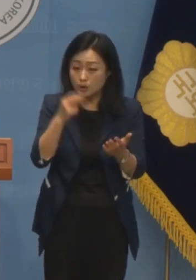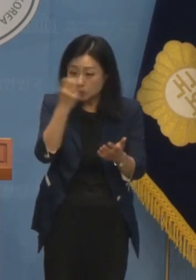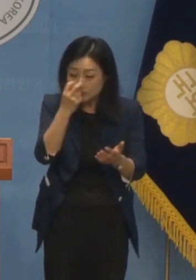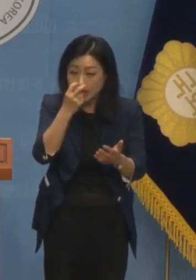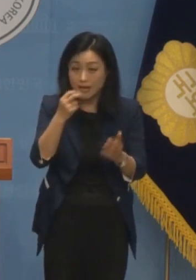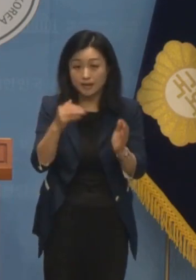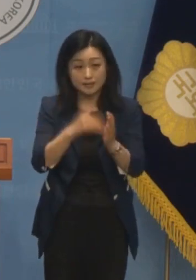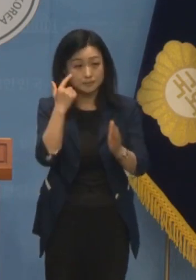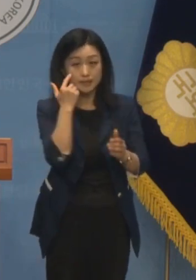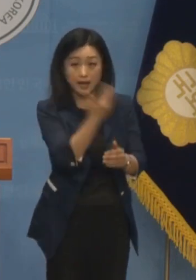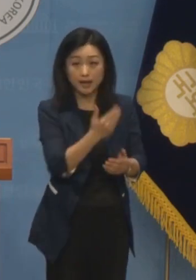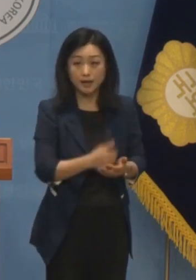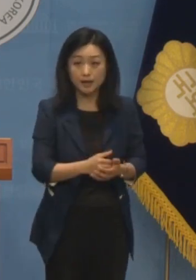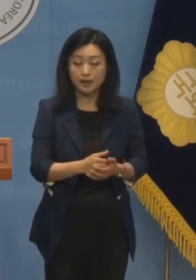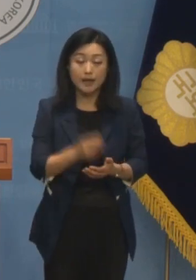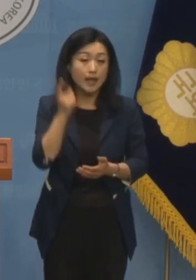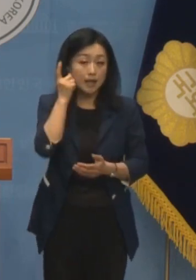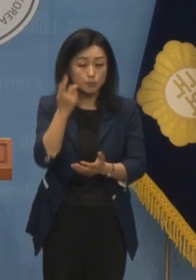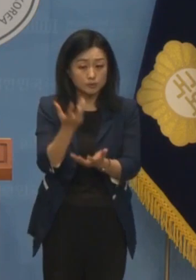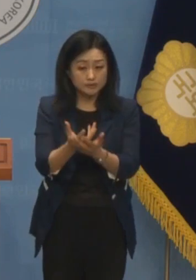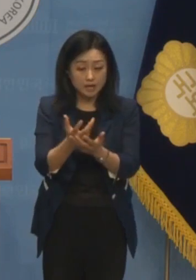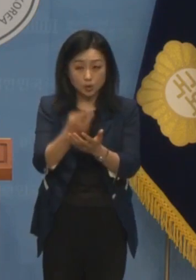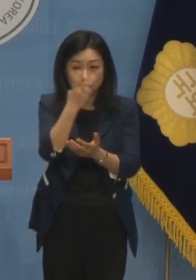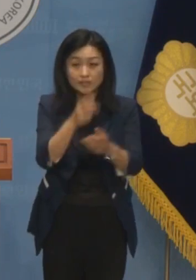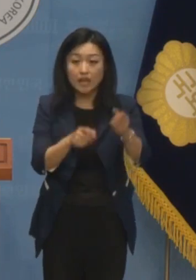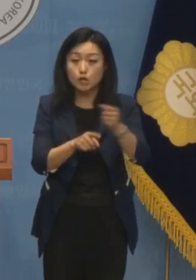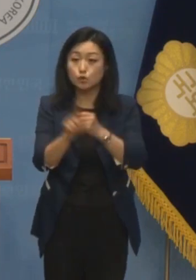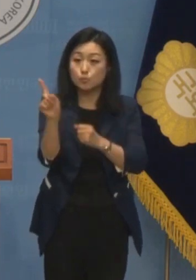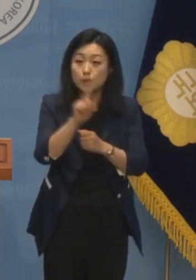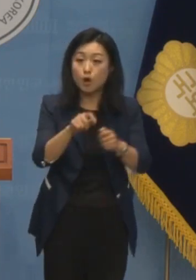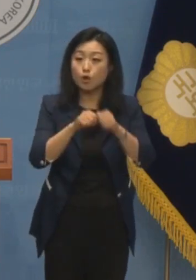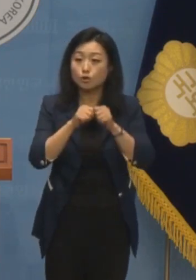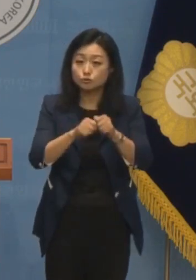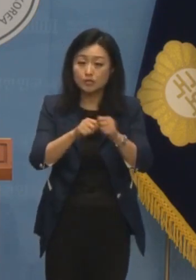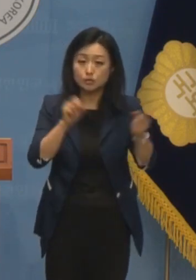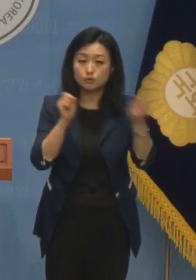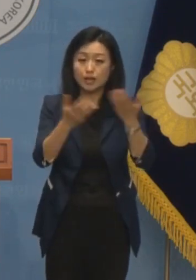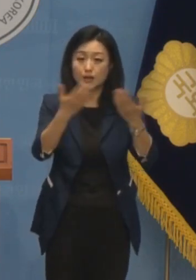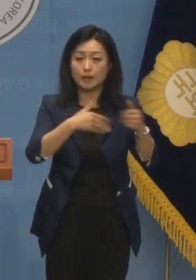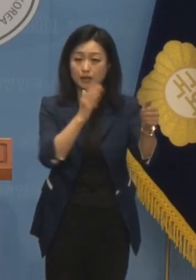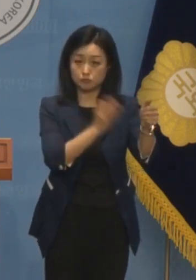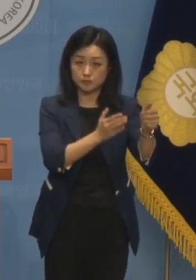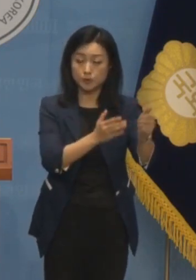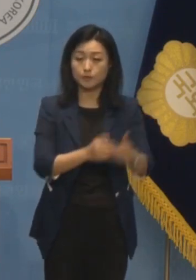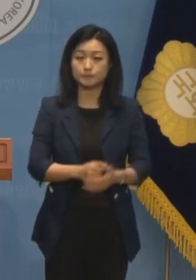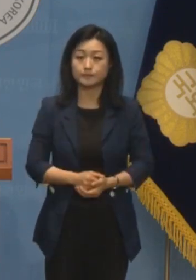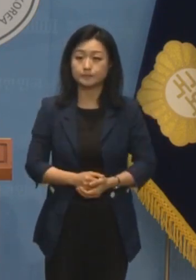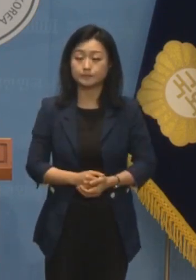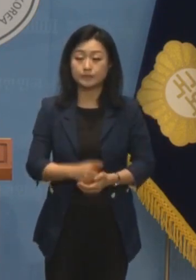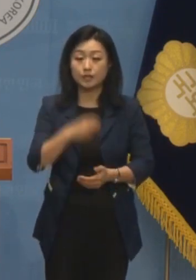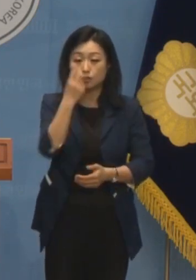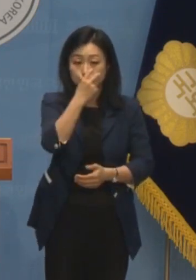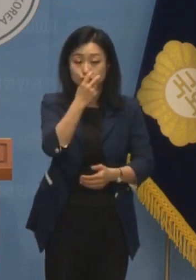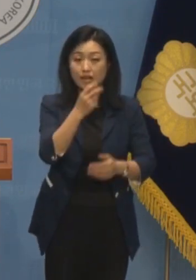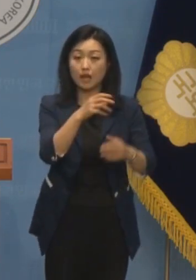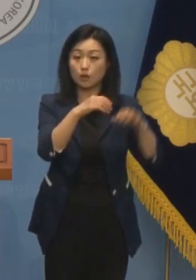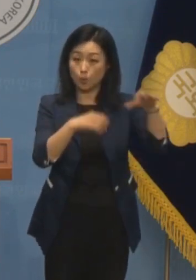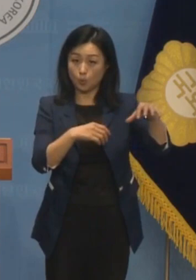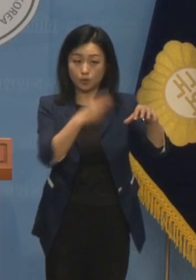것입니까? 통신자료 조회의 사유를 구체적으로 답하기 바랍니다.